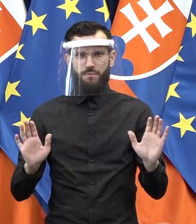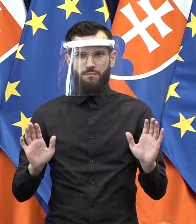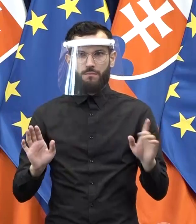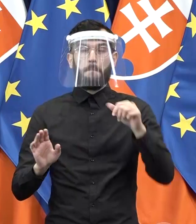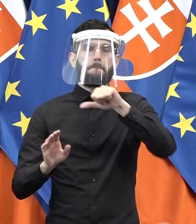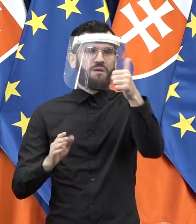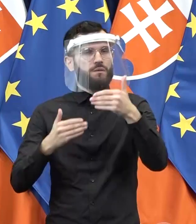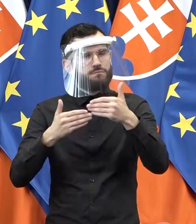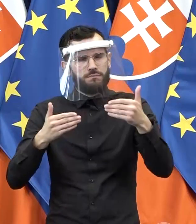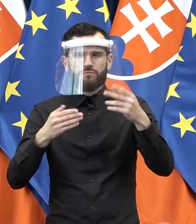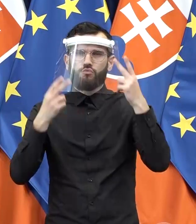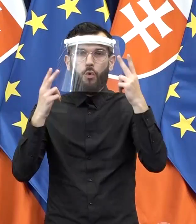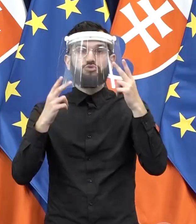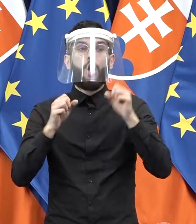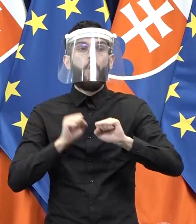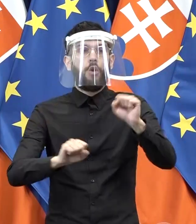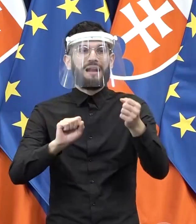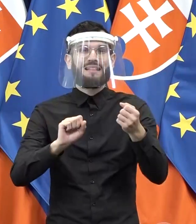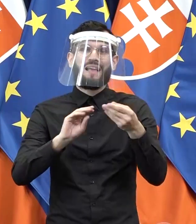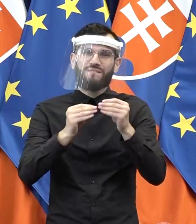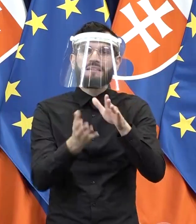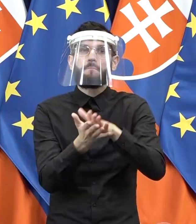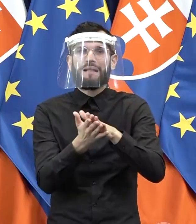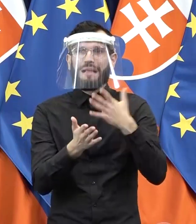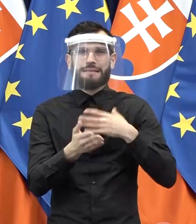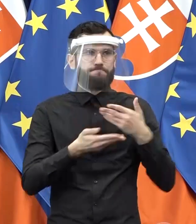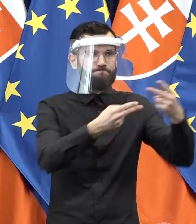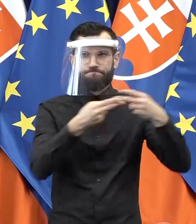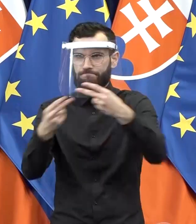úlohou je teraz, aby tie ochranné prostriedky sa dostali tam, patrie.